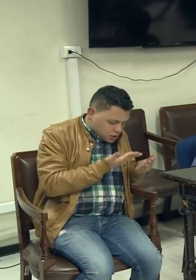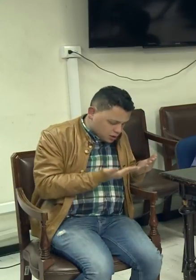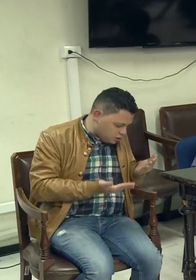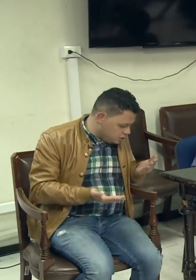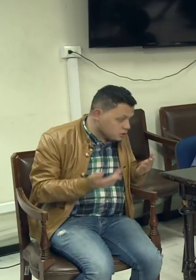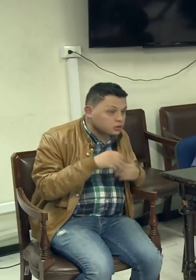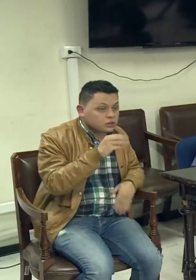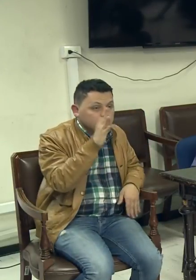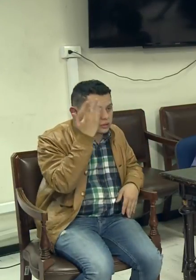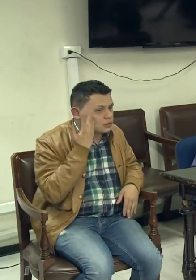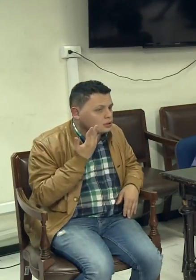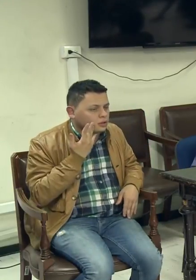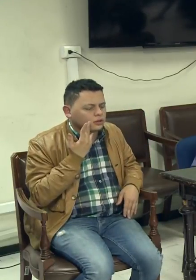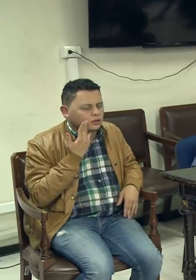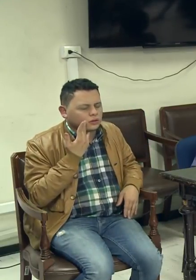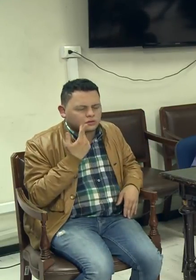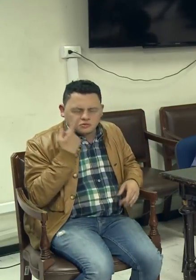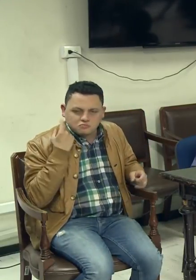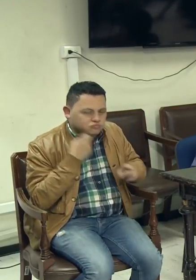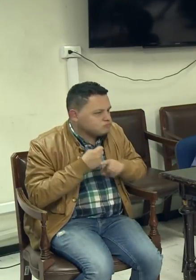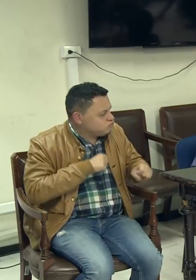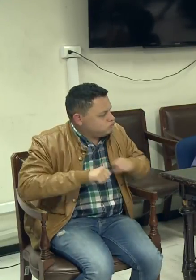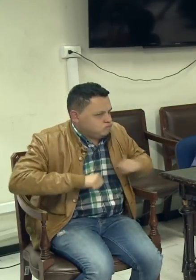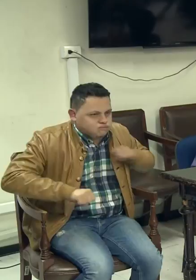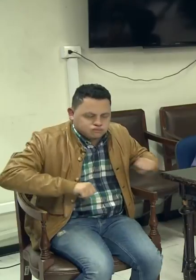Fueron 15 días súper intensos